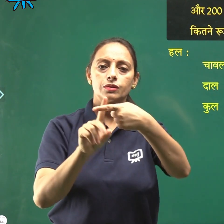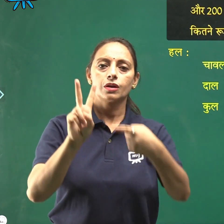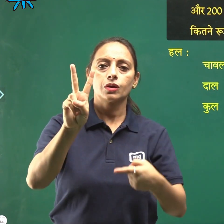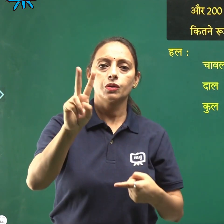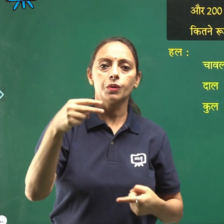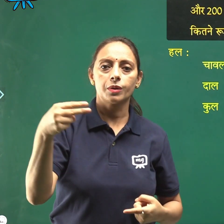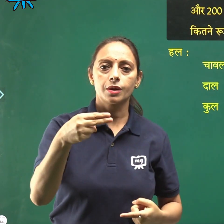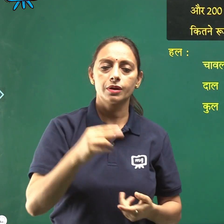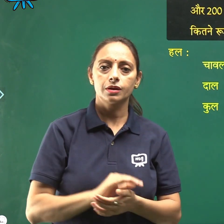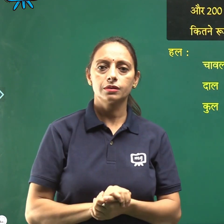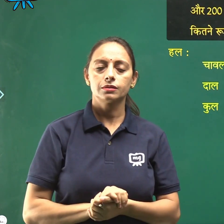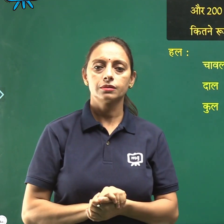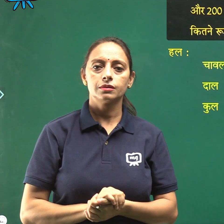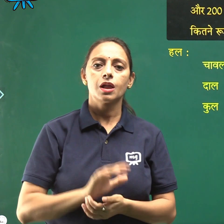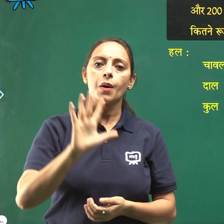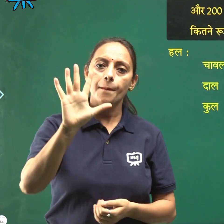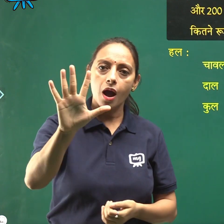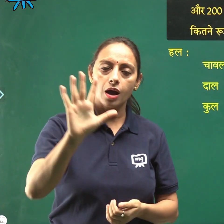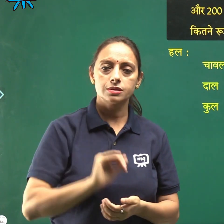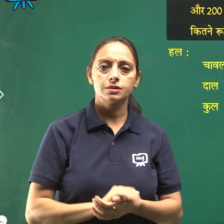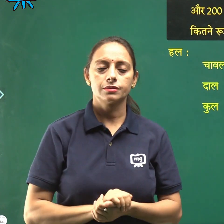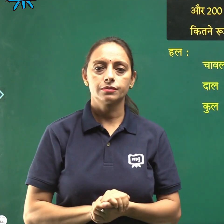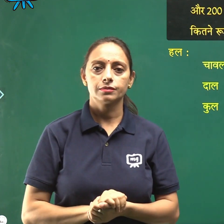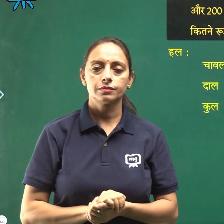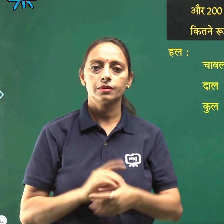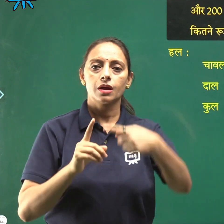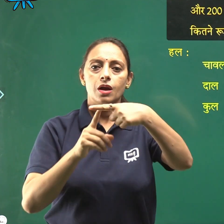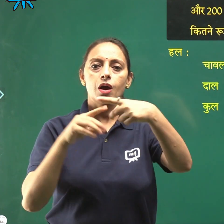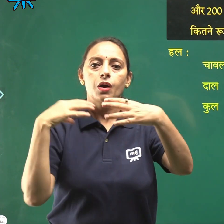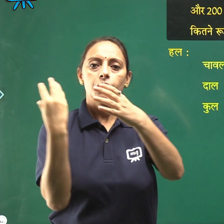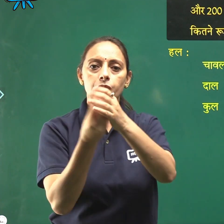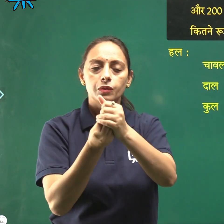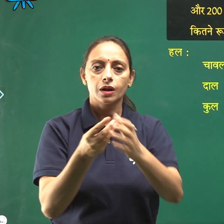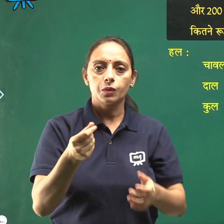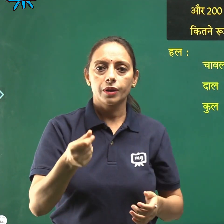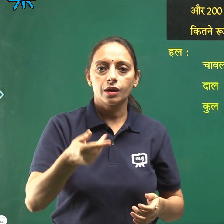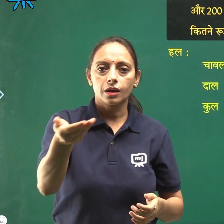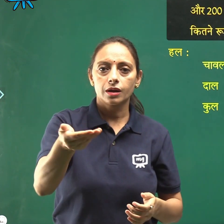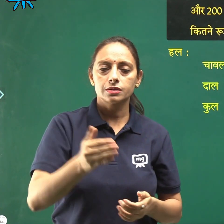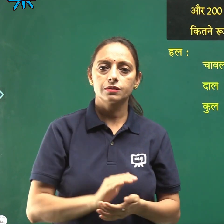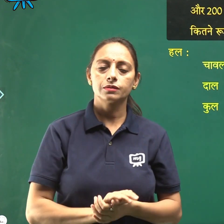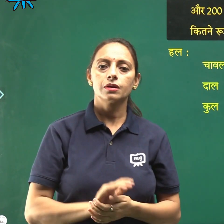3 + 2 बराबर 5। कुल खर्चा हुआ